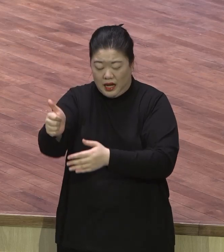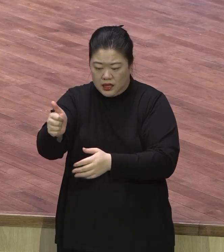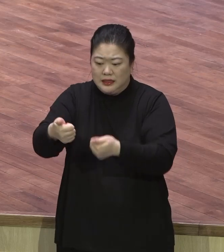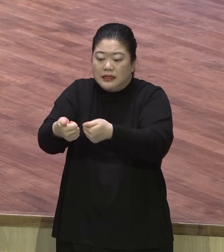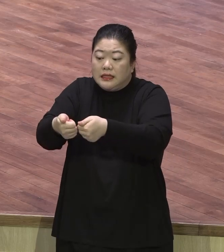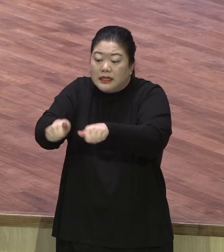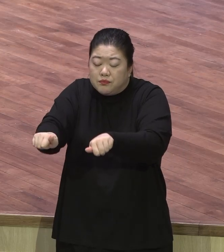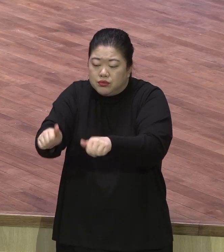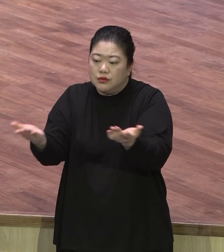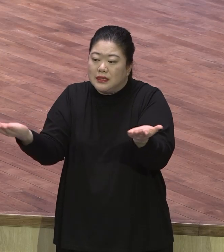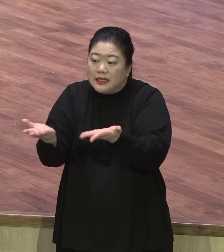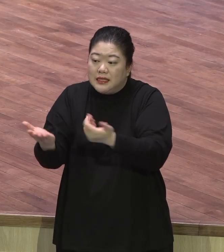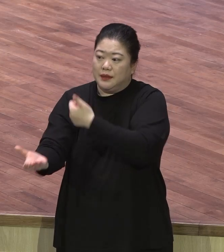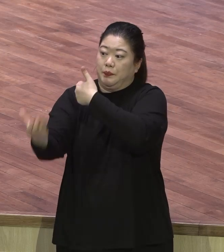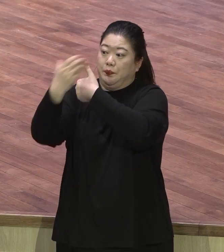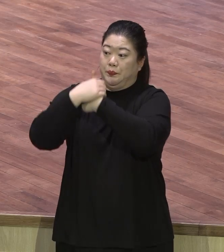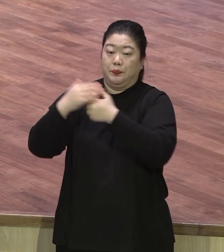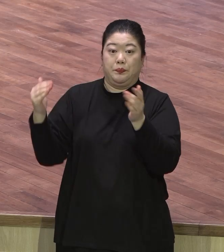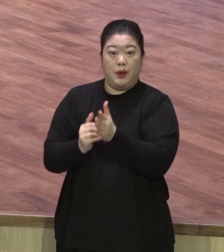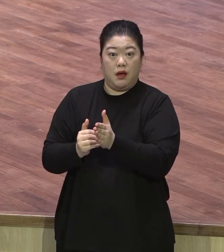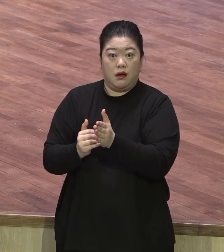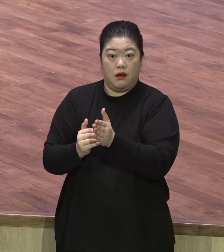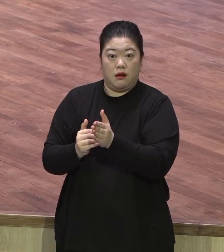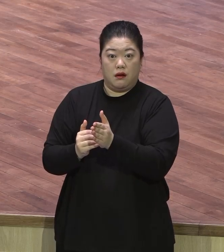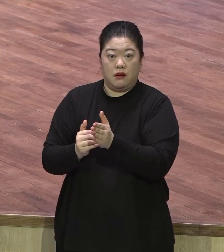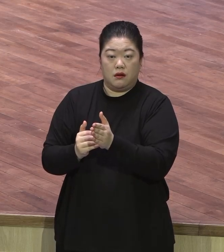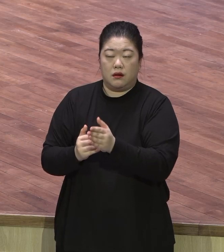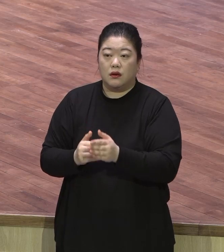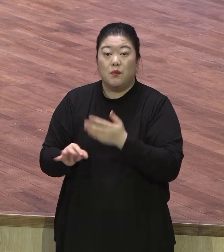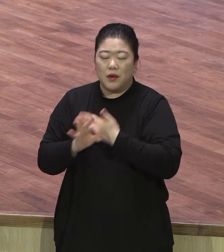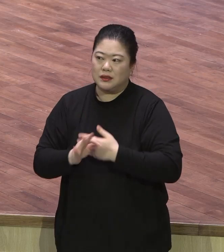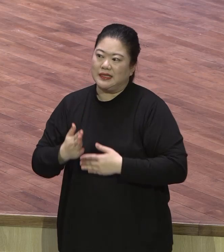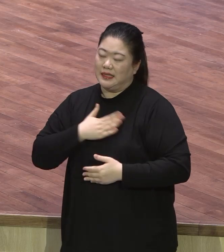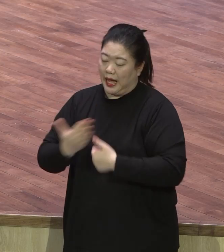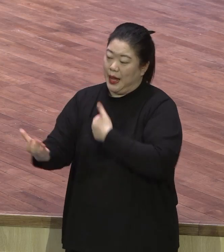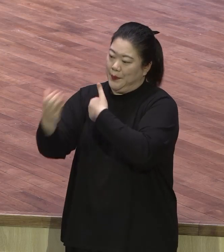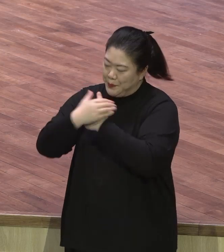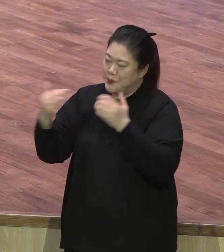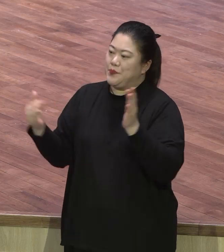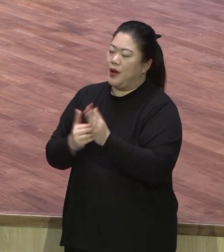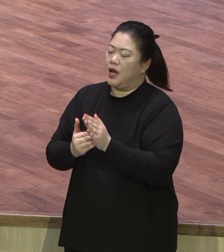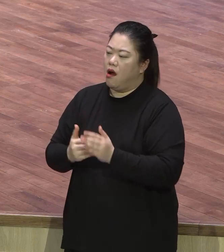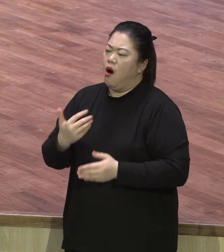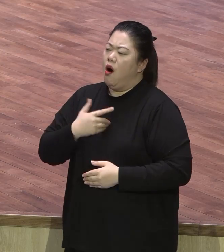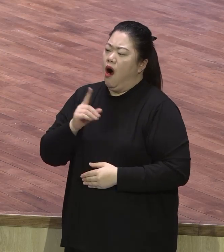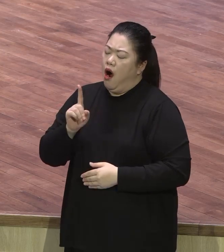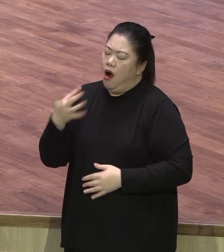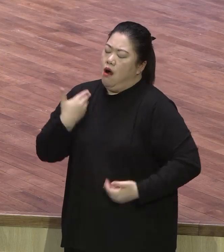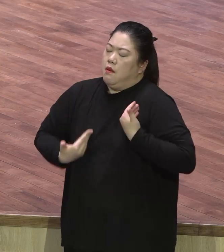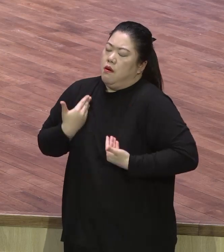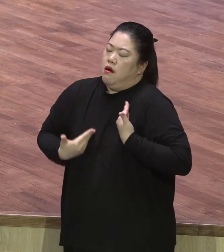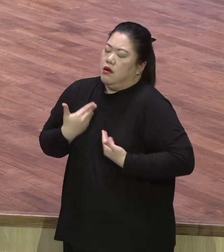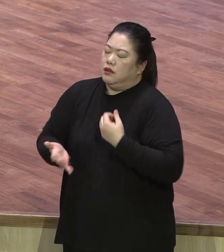써야 되는데 나만 고반됬지 나만 고반됬지 나라도 힘든데 다른 사람까지